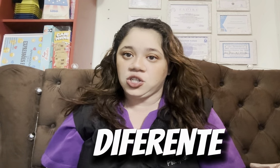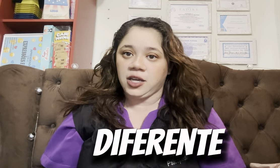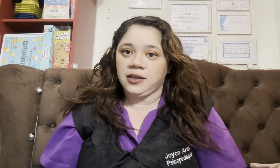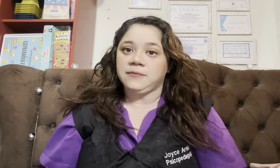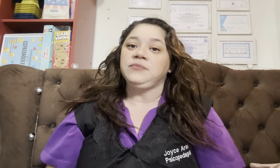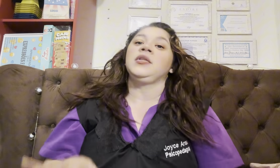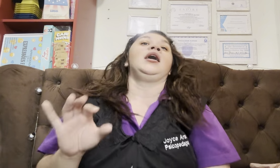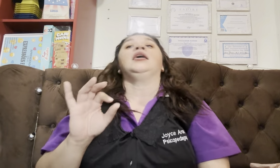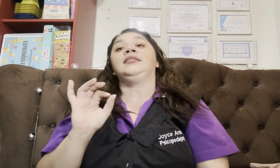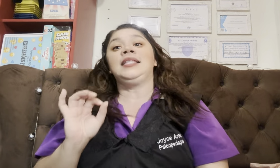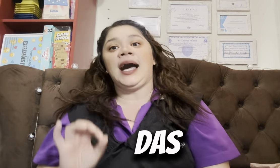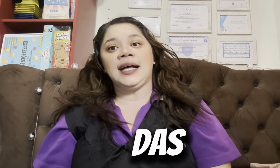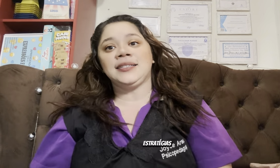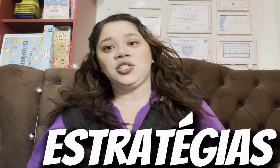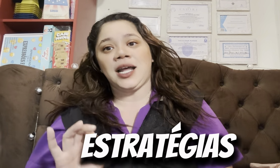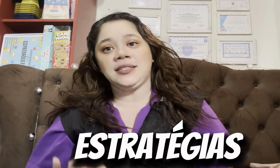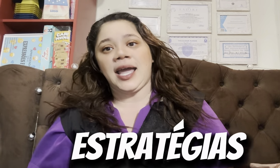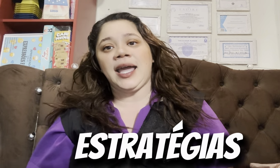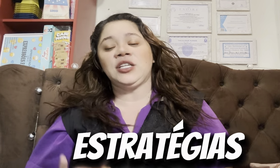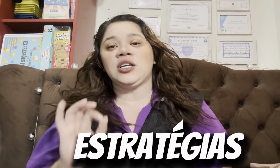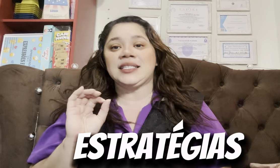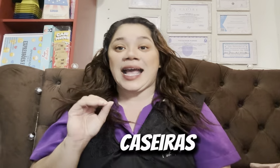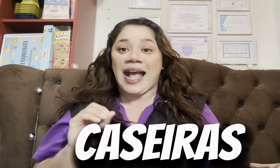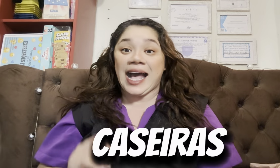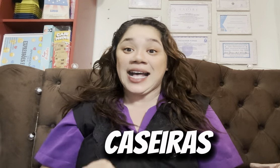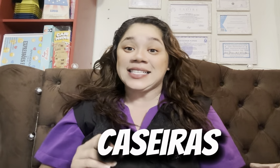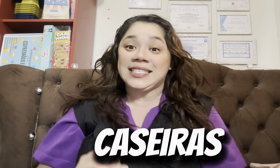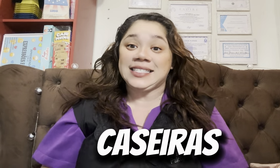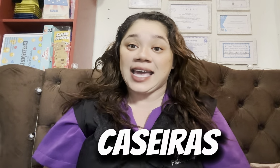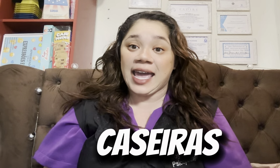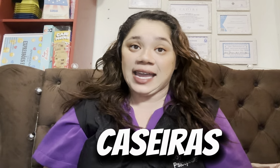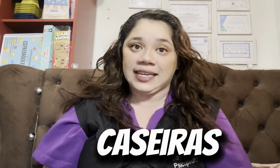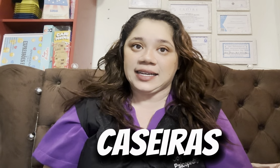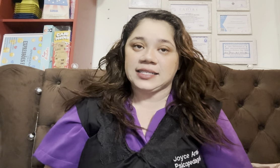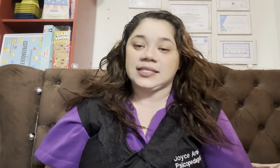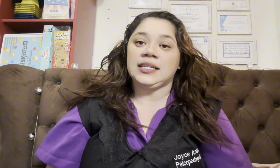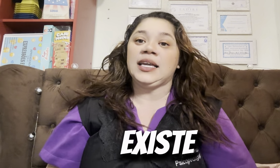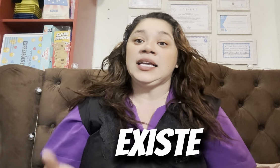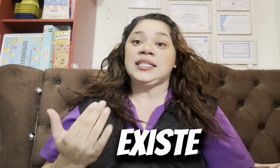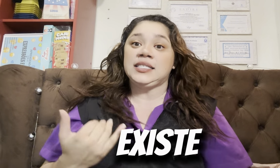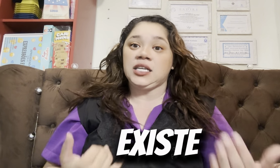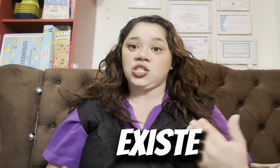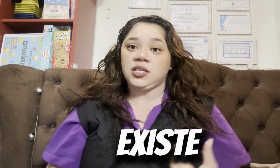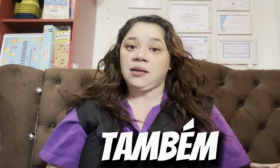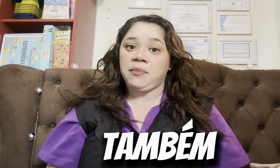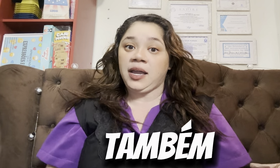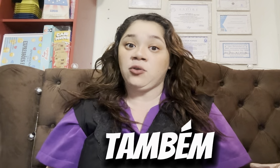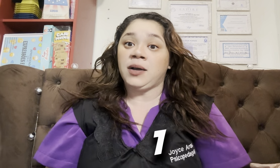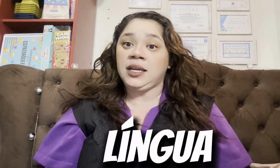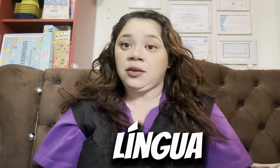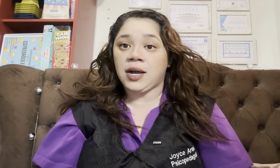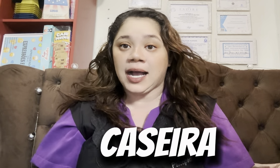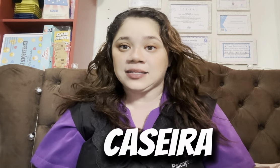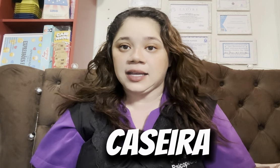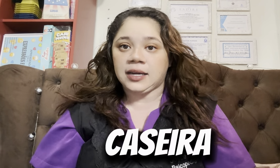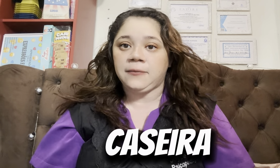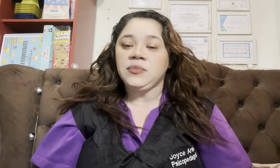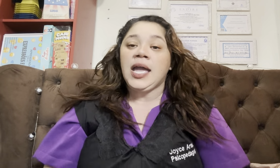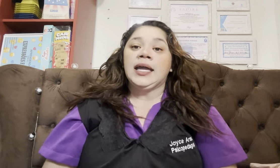diferente das estratégias caseiras. Existe também uma língua caseira, que